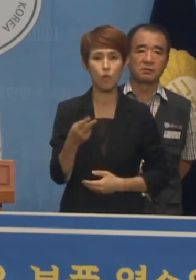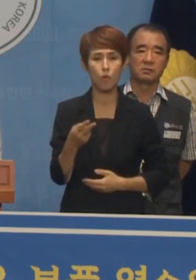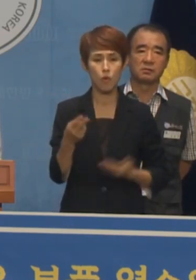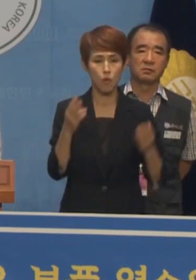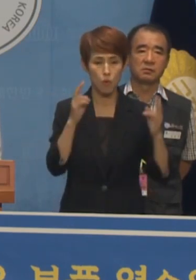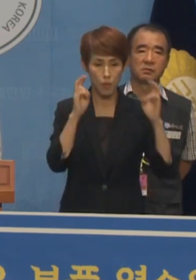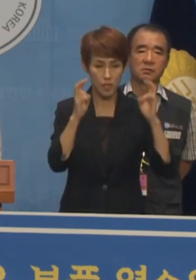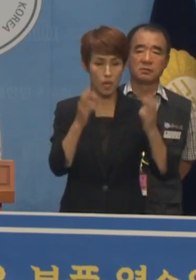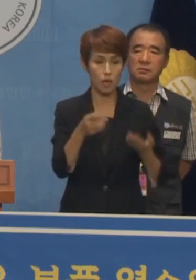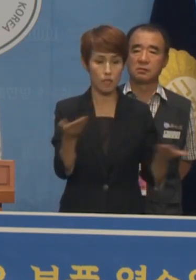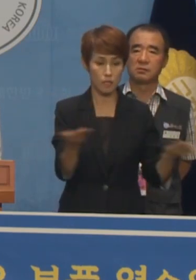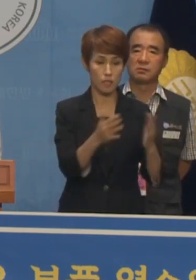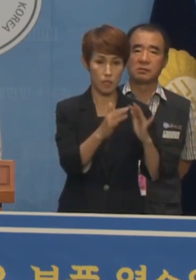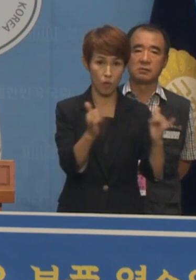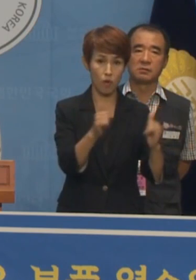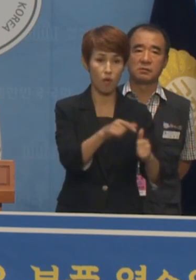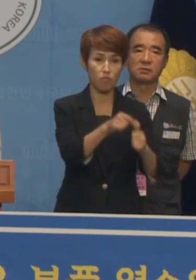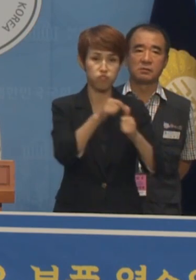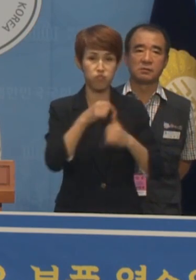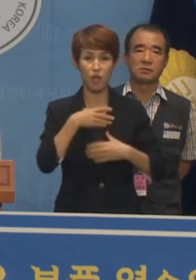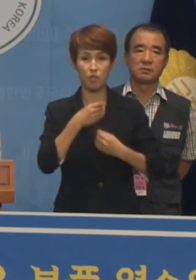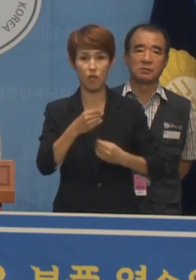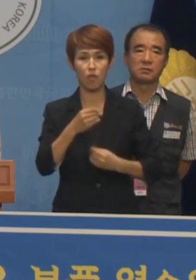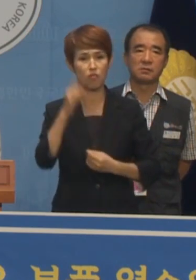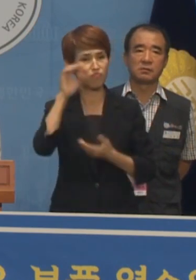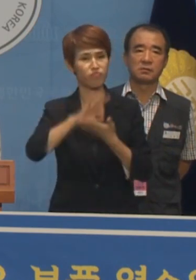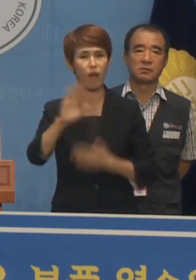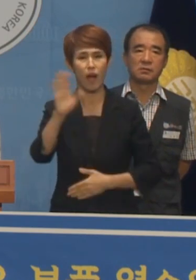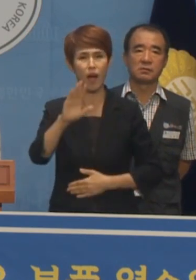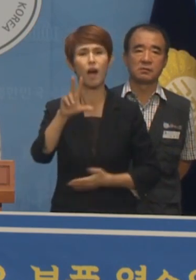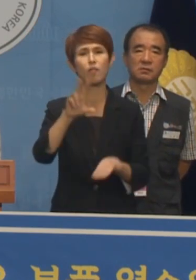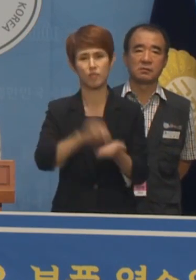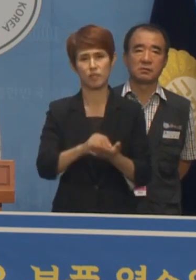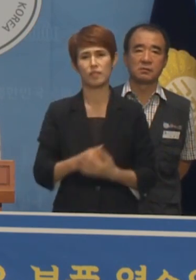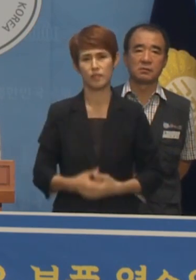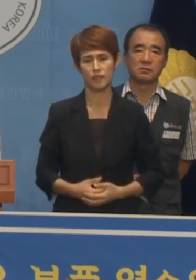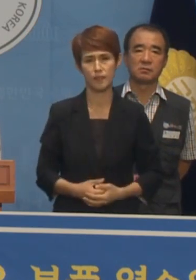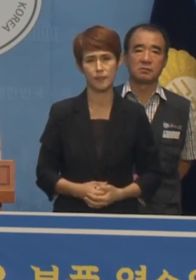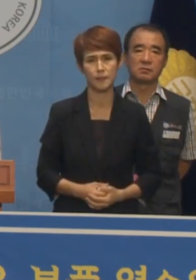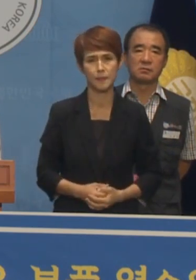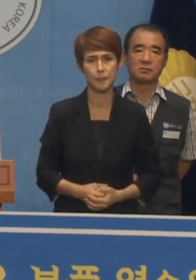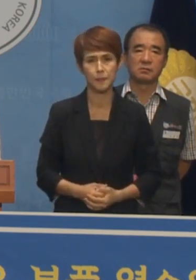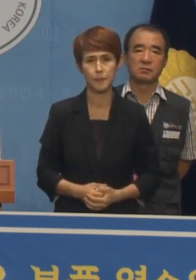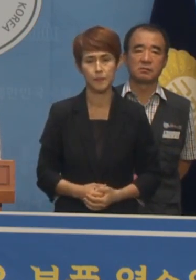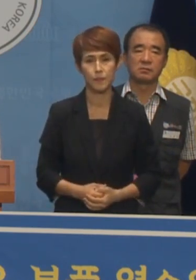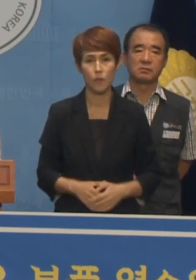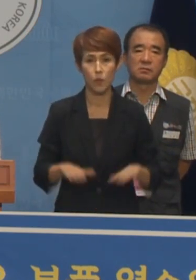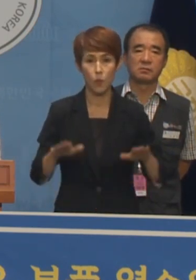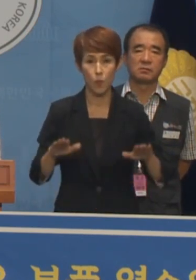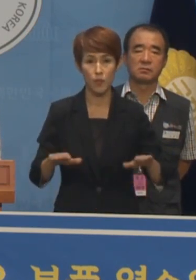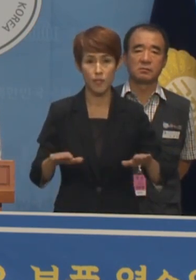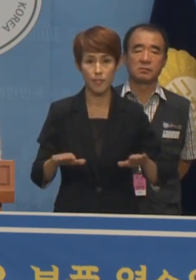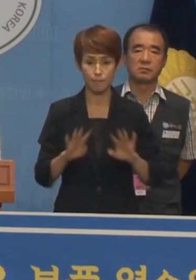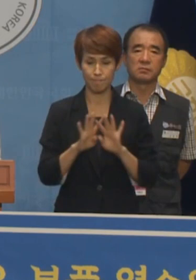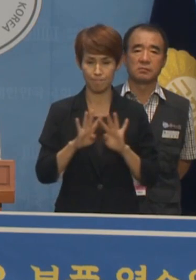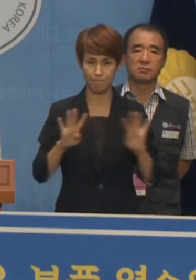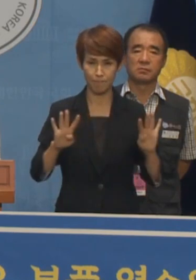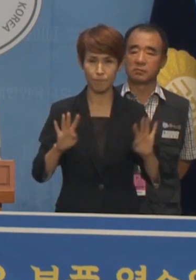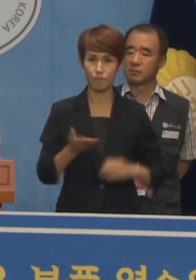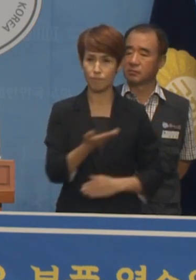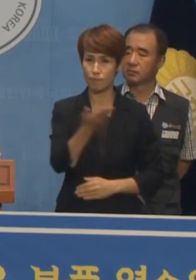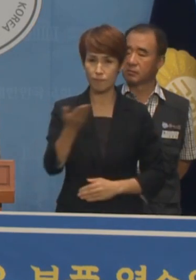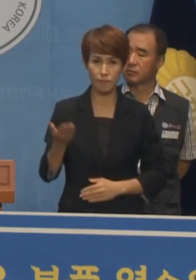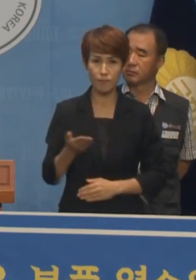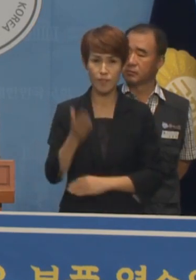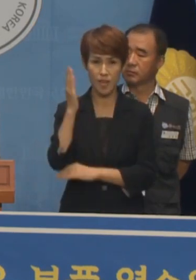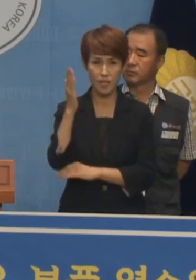없는 대기업 재벌에 대한 규제와 대책이 절실합니다. 오늘 국회를 찾은 노동자들의 목소리에